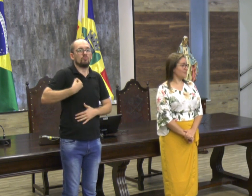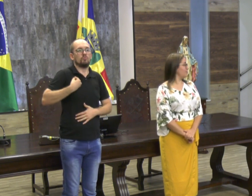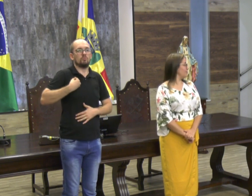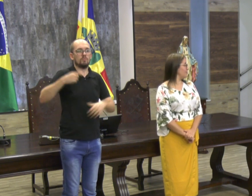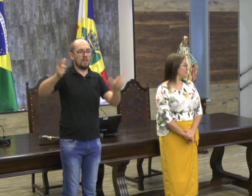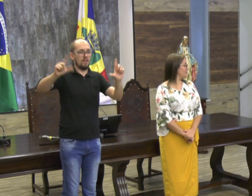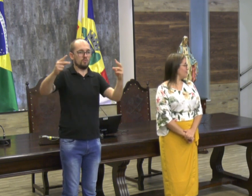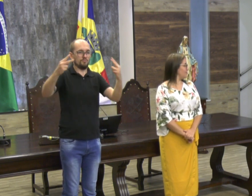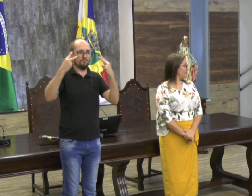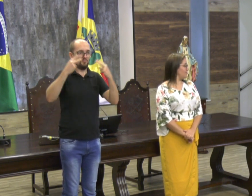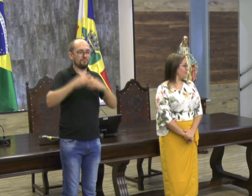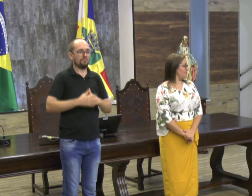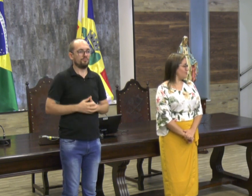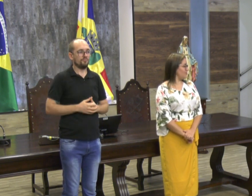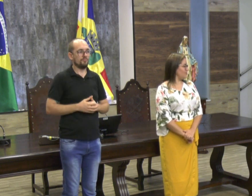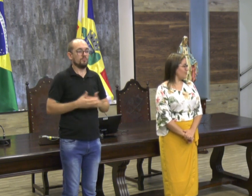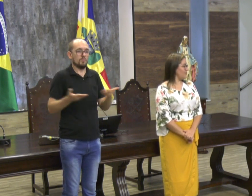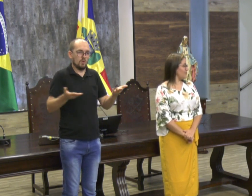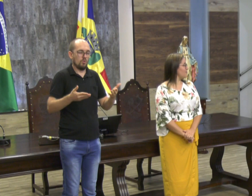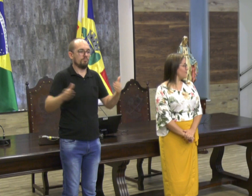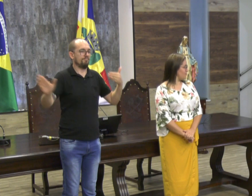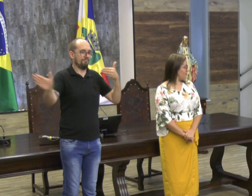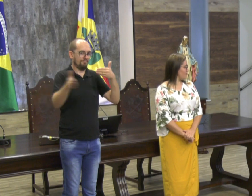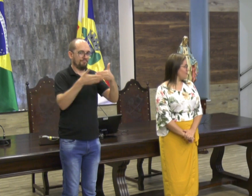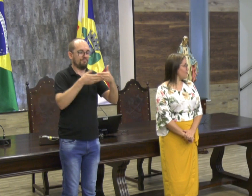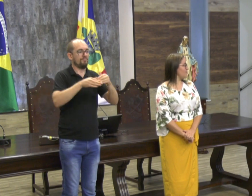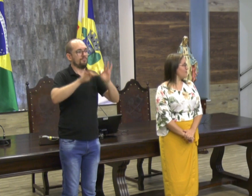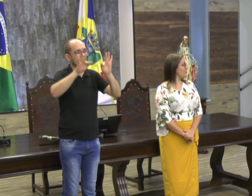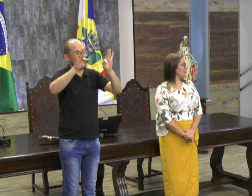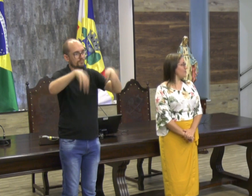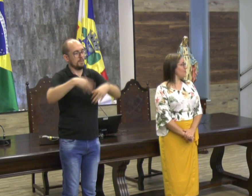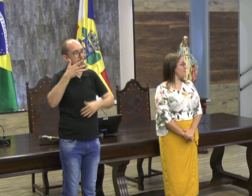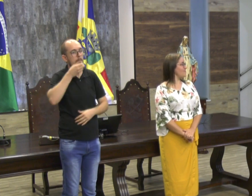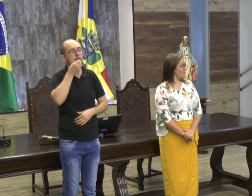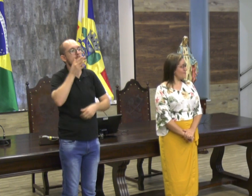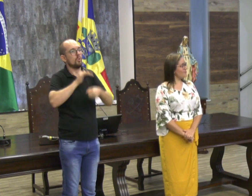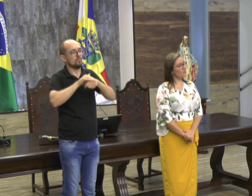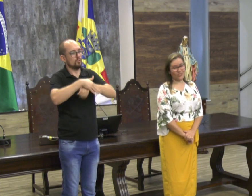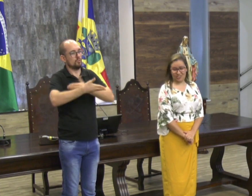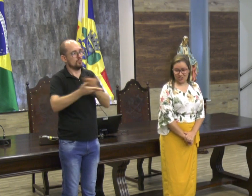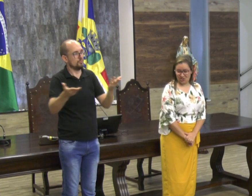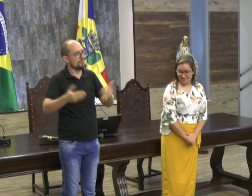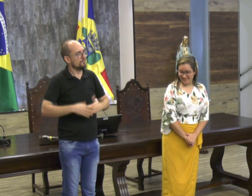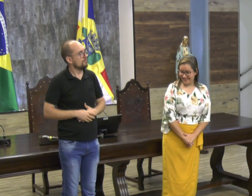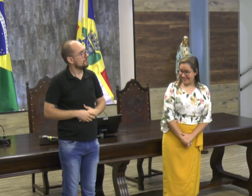pela TV Câmara Jaú. Desta forma, declaro encerrado, então, a palestra. Uma boa noite a todos.